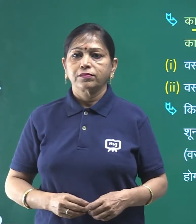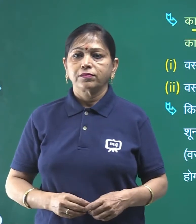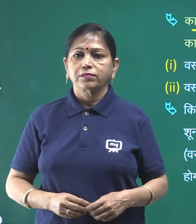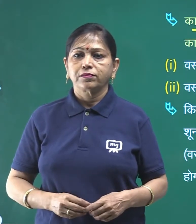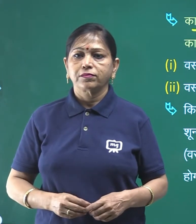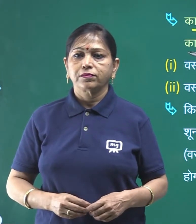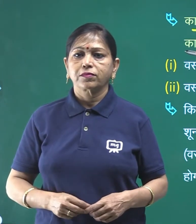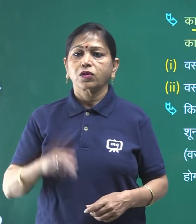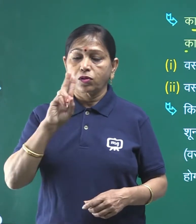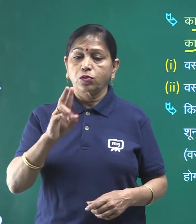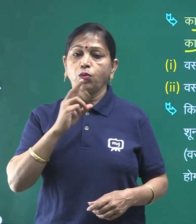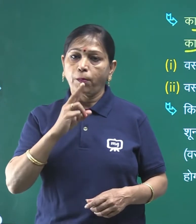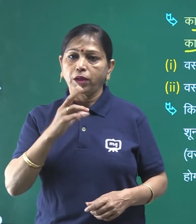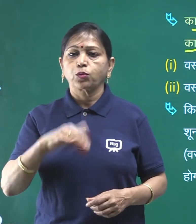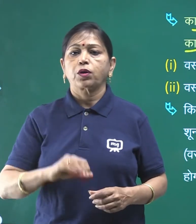2 दशाओं का